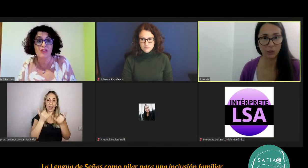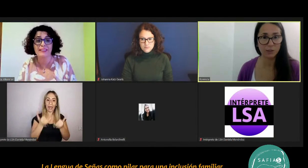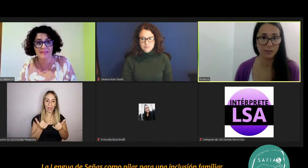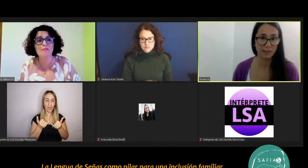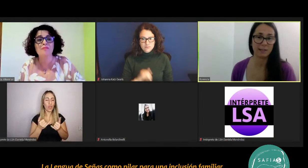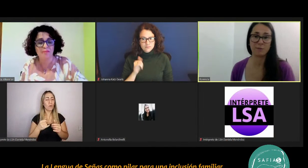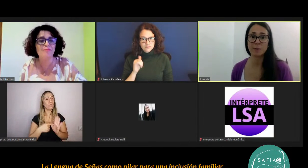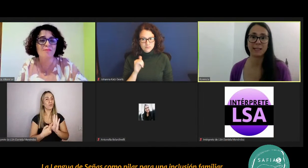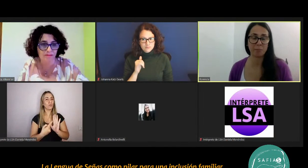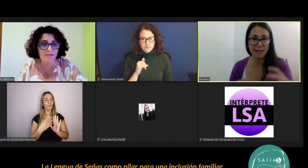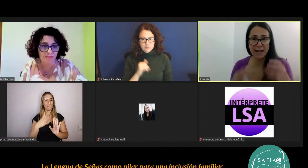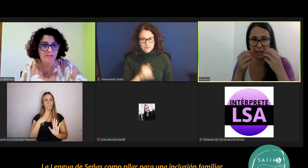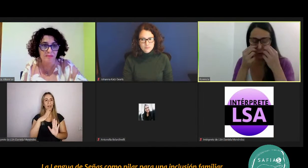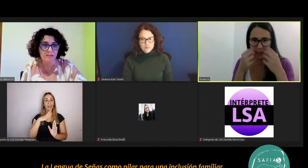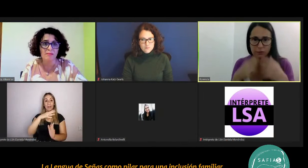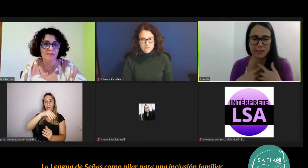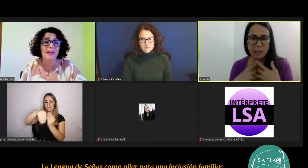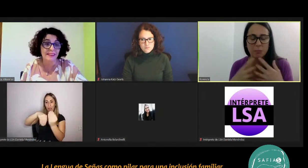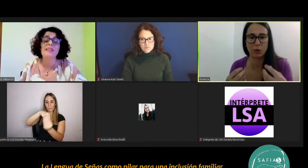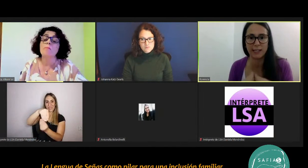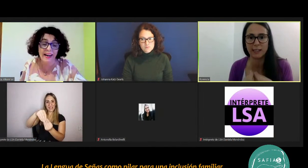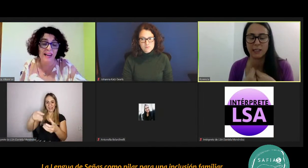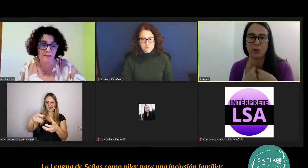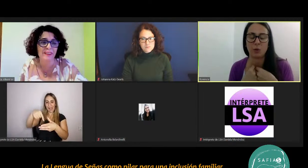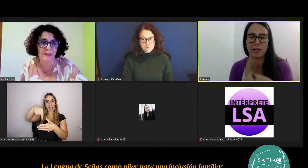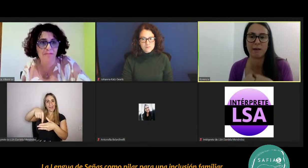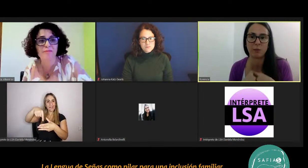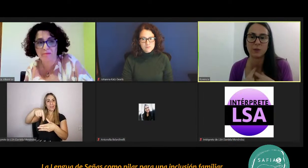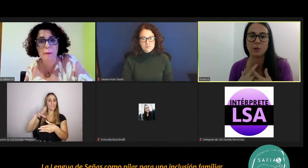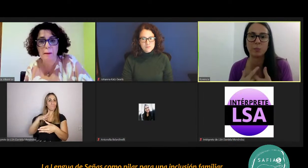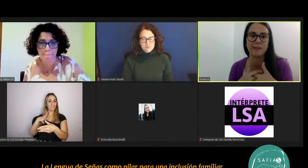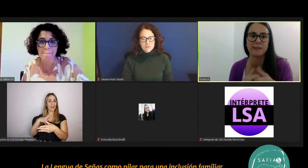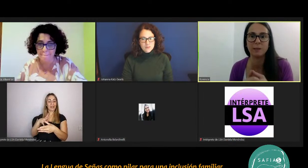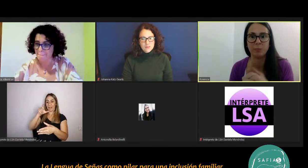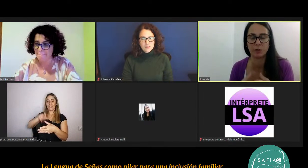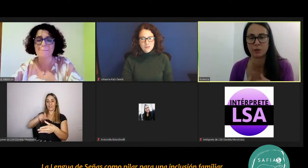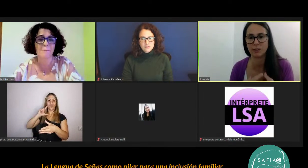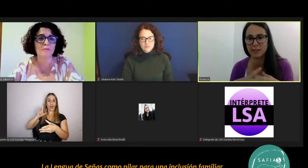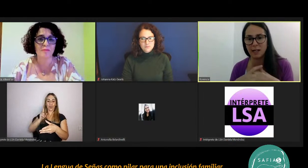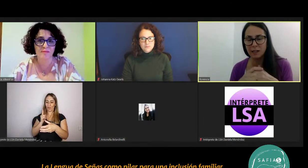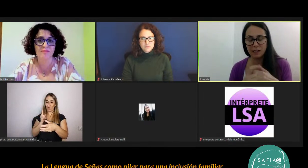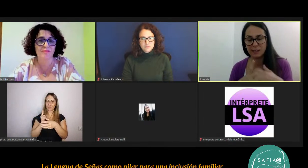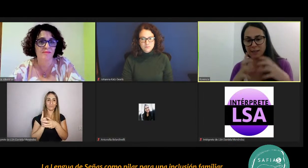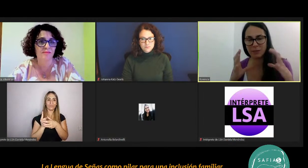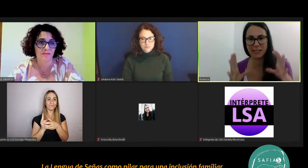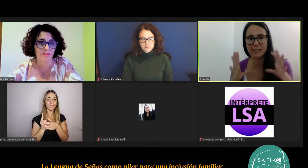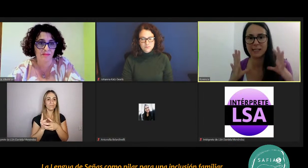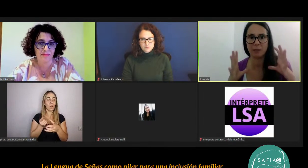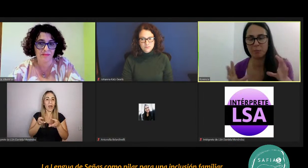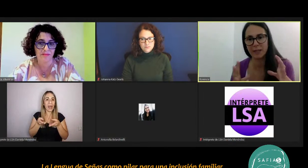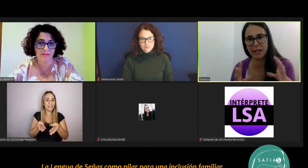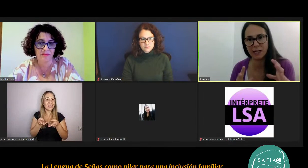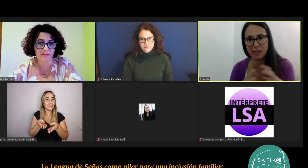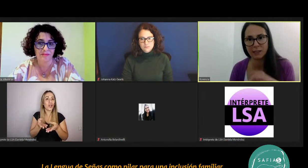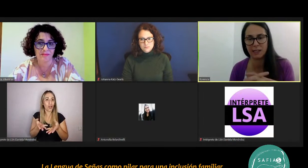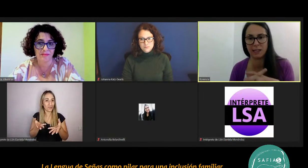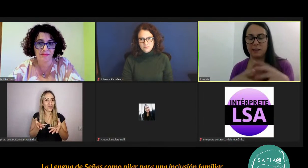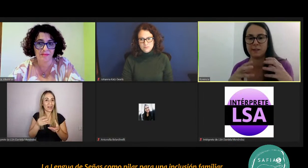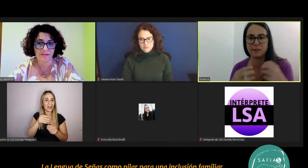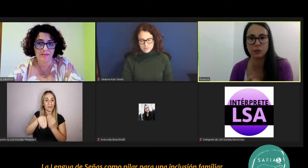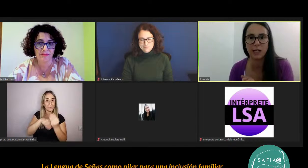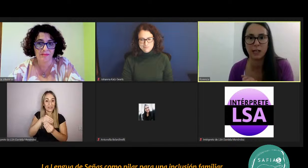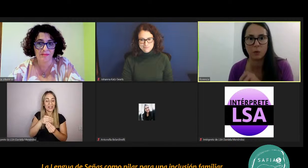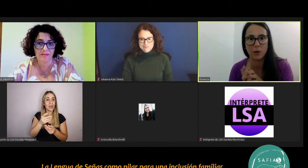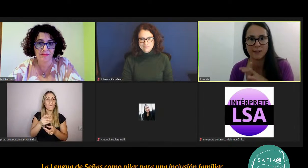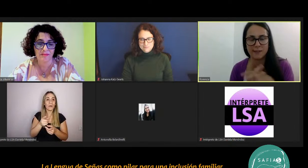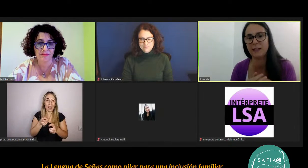tempranamente, ¿no? De forma temprana, con esto tan importante que nombrabas vos en un principio, ¿no? Esta mirada temprana de la